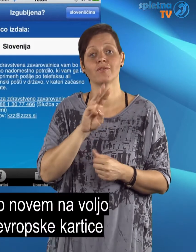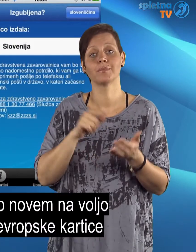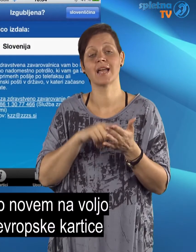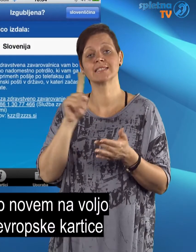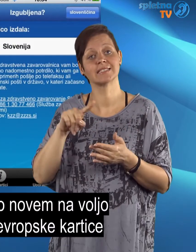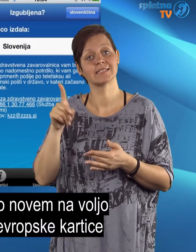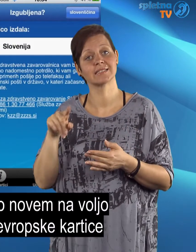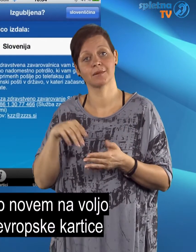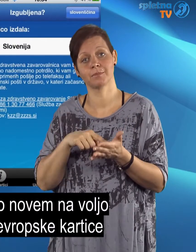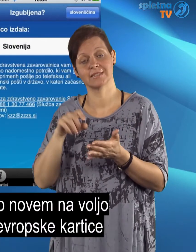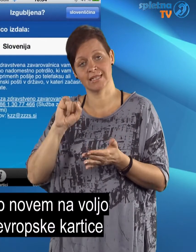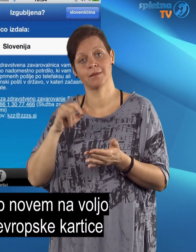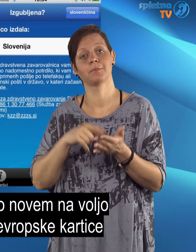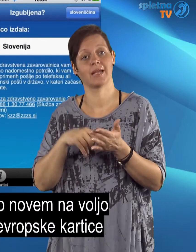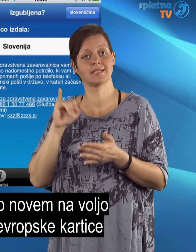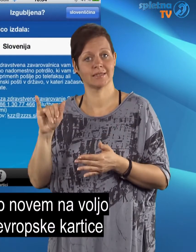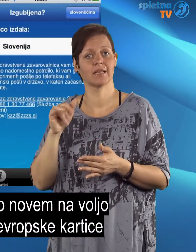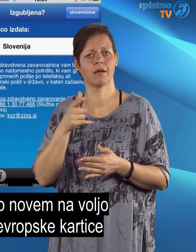Na spletni strani